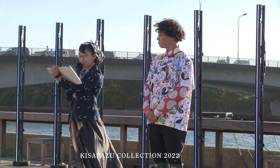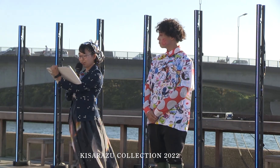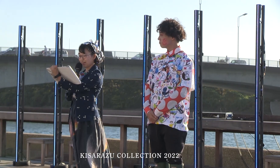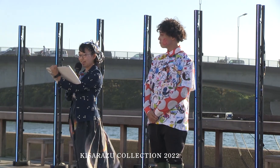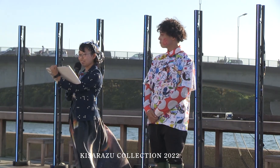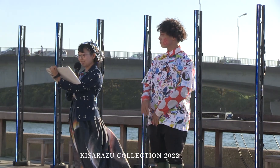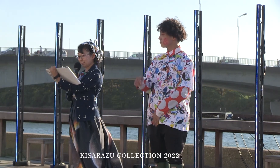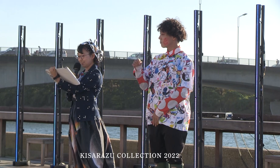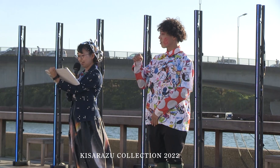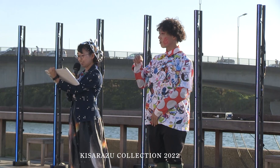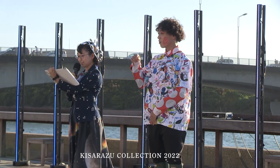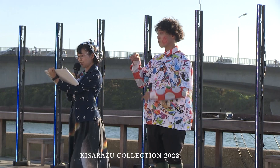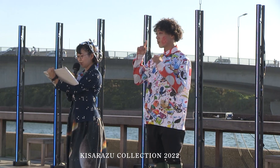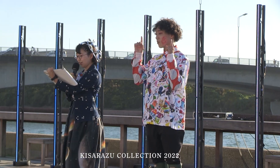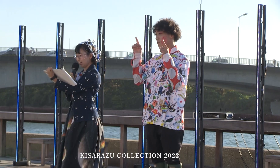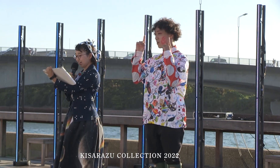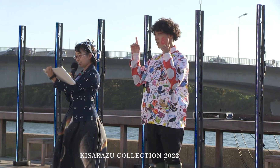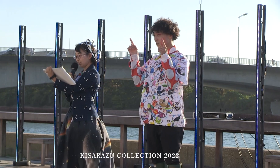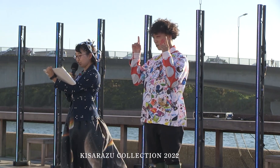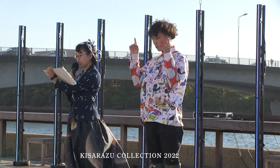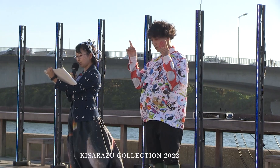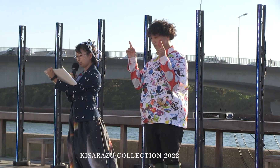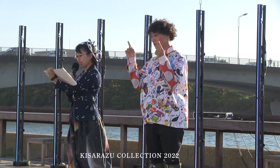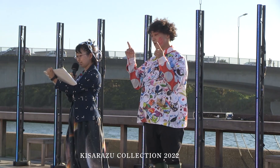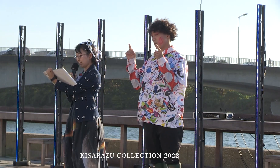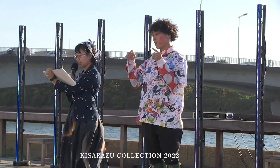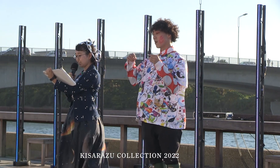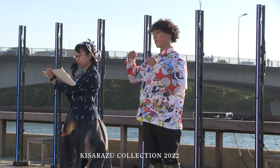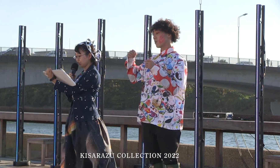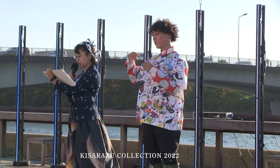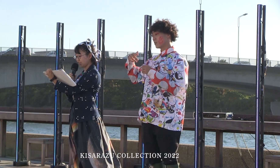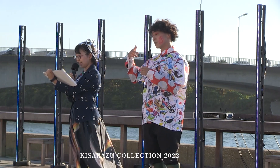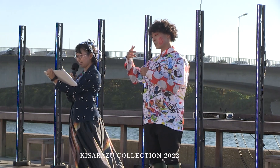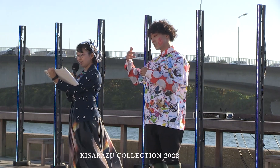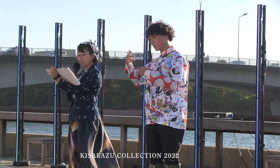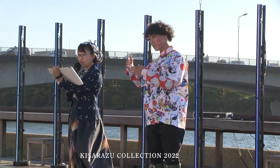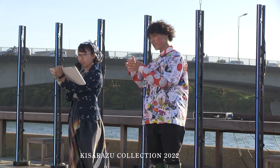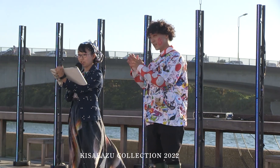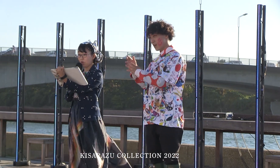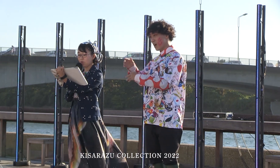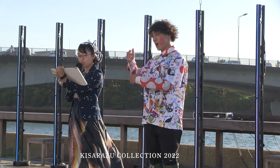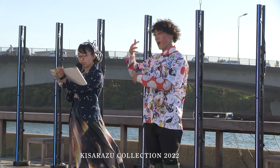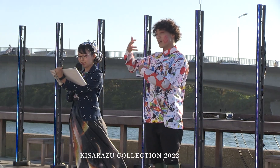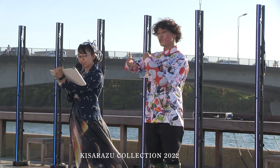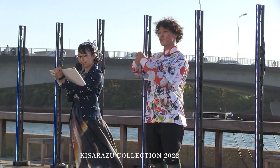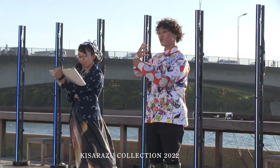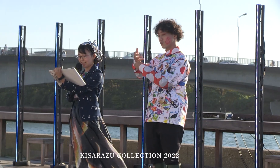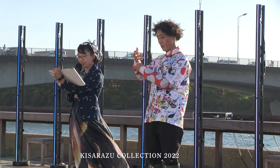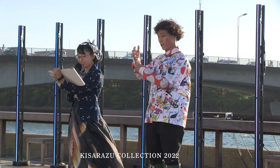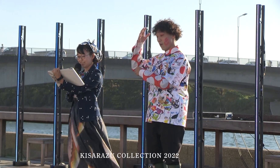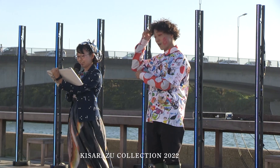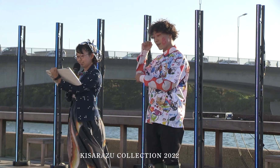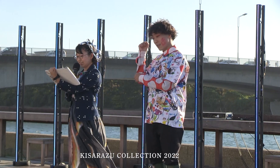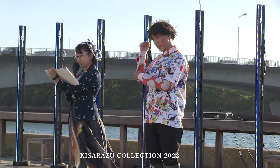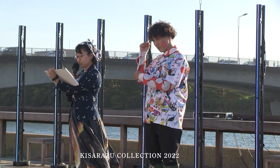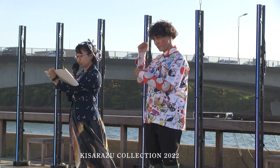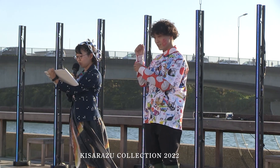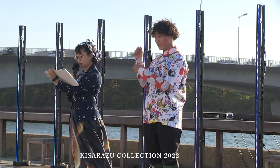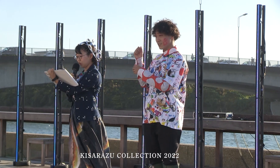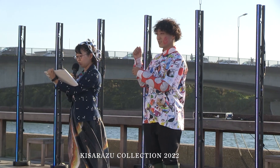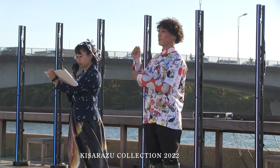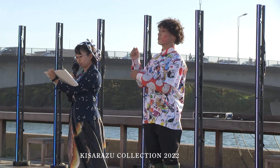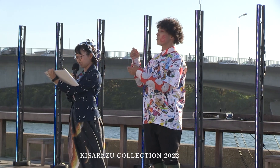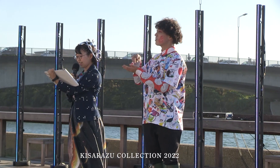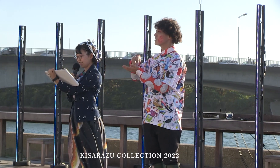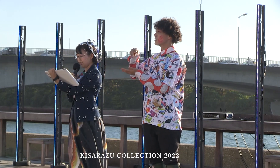このイベントは市政志向80周年記念事業としてより多くの人が関わり一つ